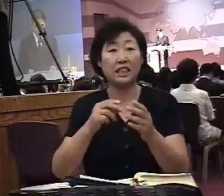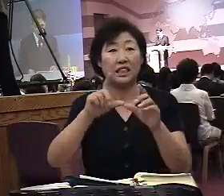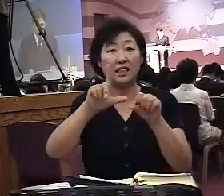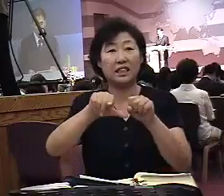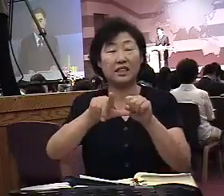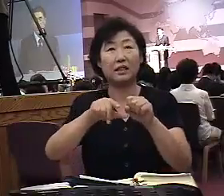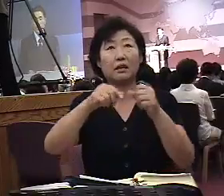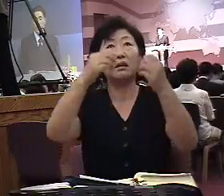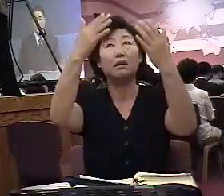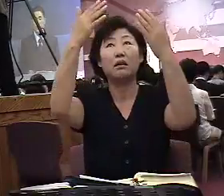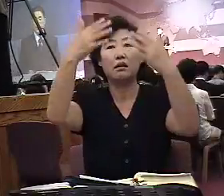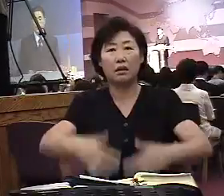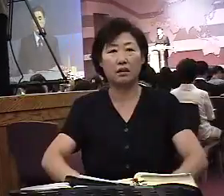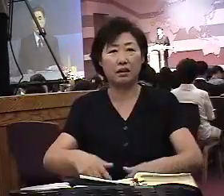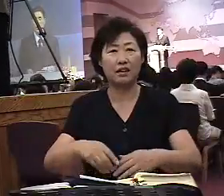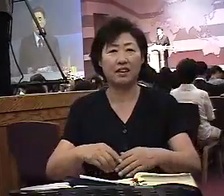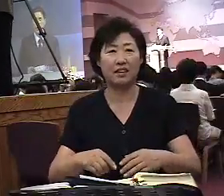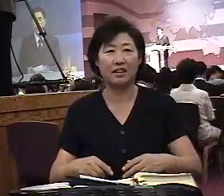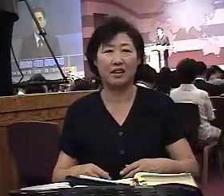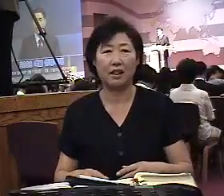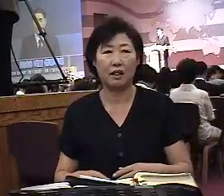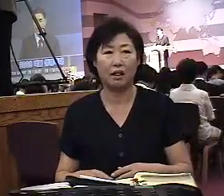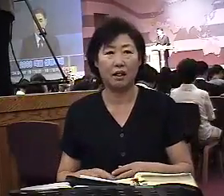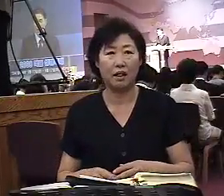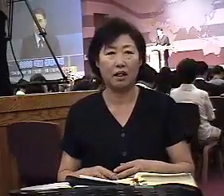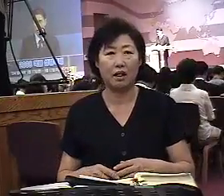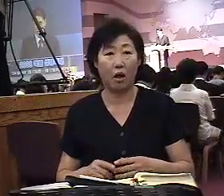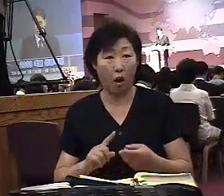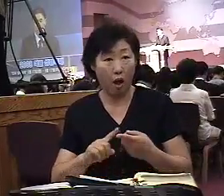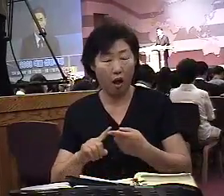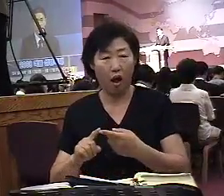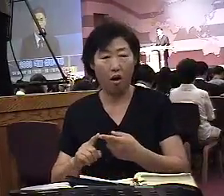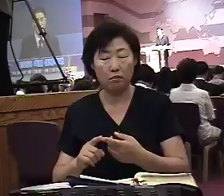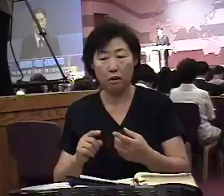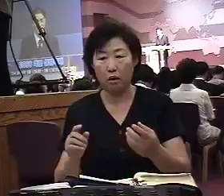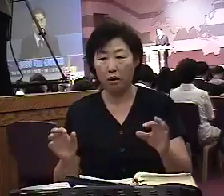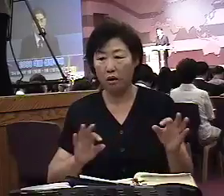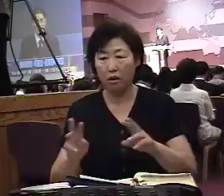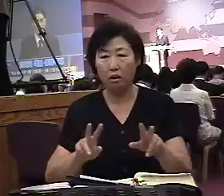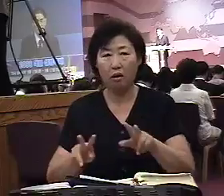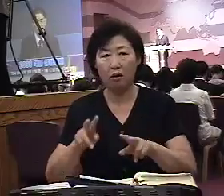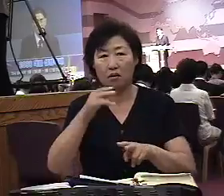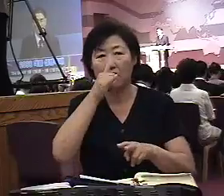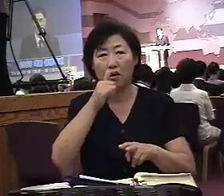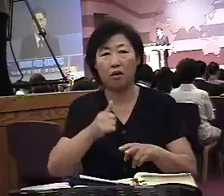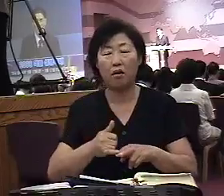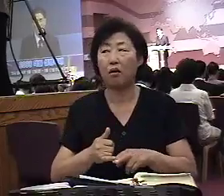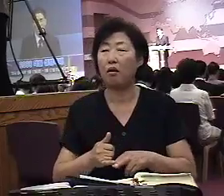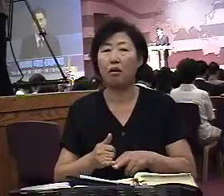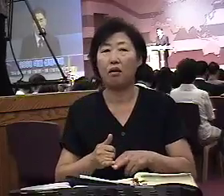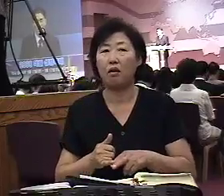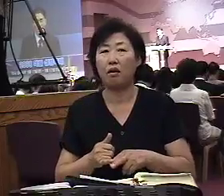소식 전해드립니다. 2008년 성령축제, 여러분 주제가 무엇인지 혹시 기억하십니까?